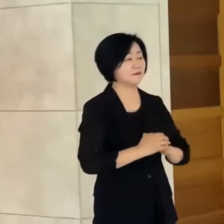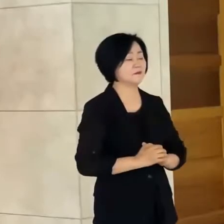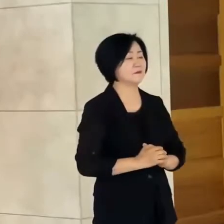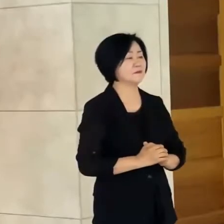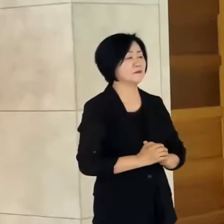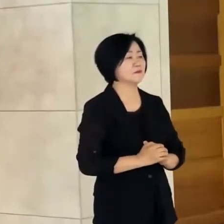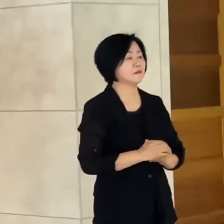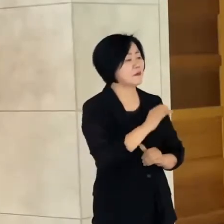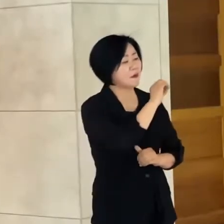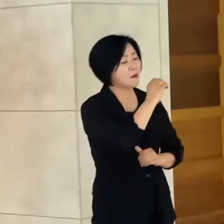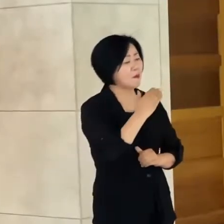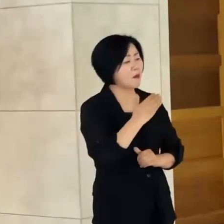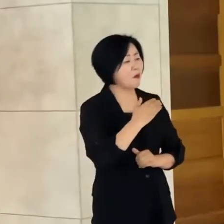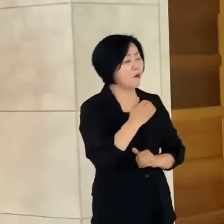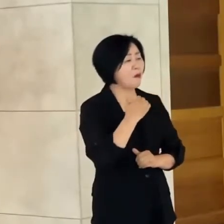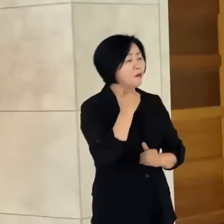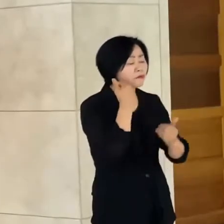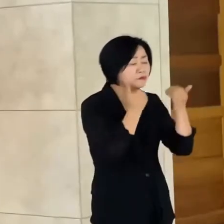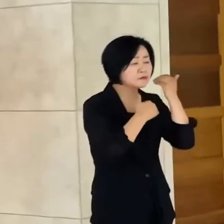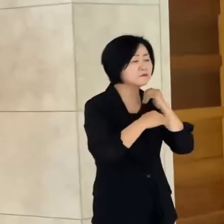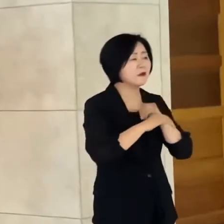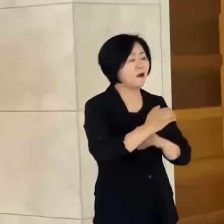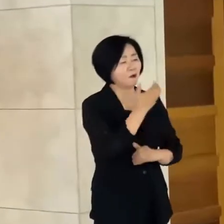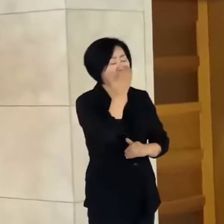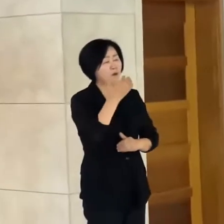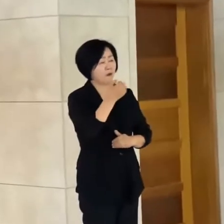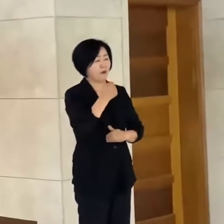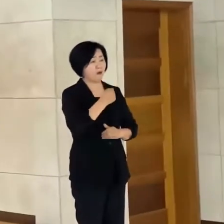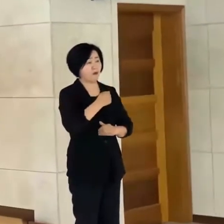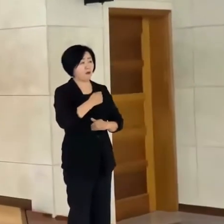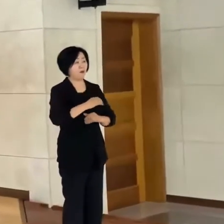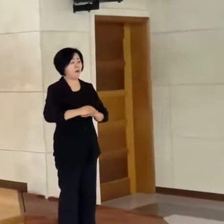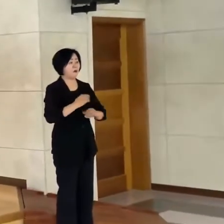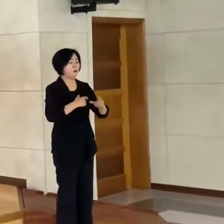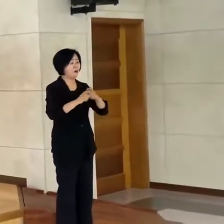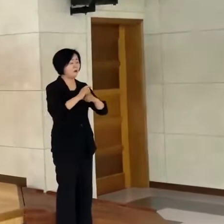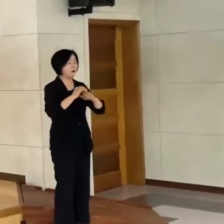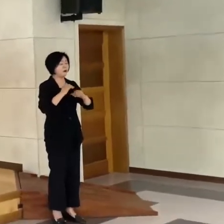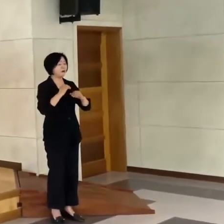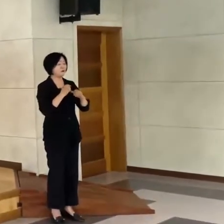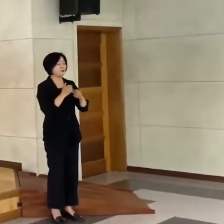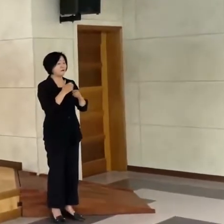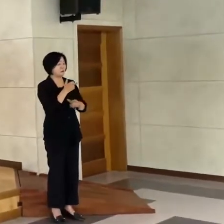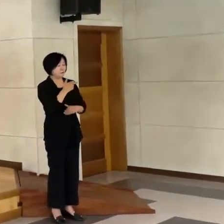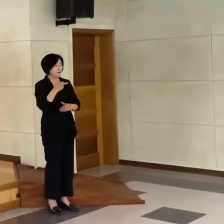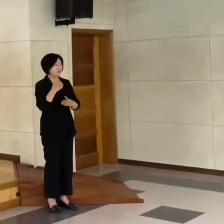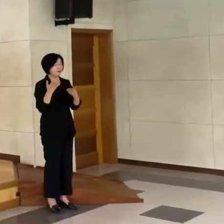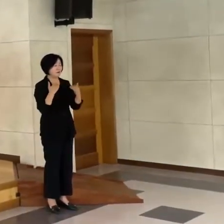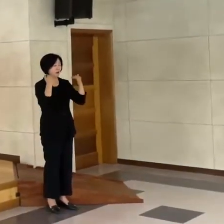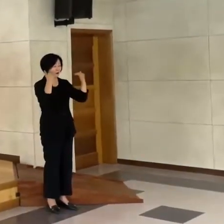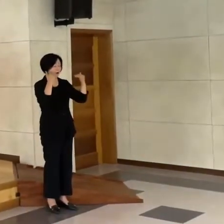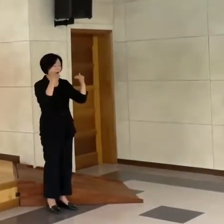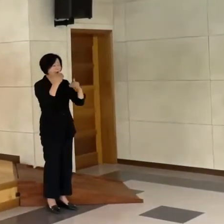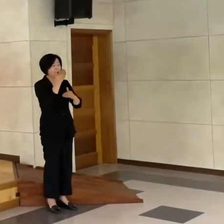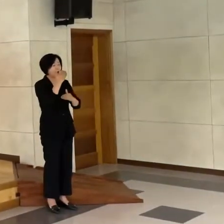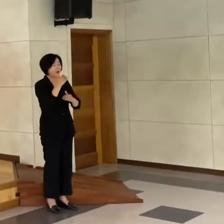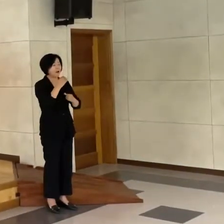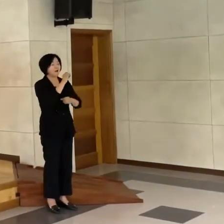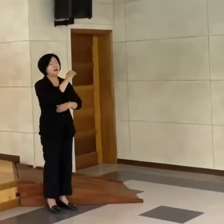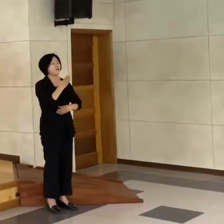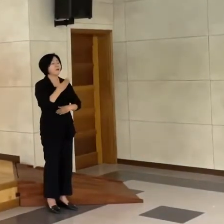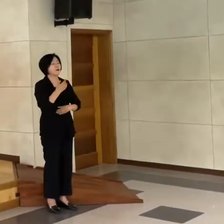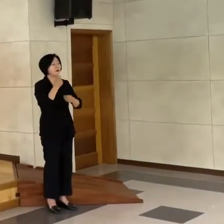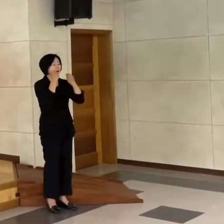양평은 국민 누구나 마음껏 꿈을 펼치고 더 크게 성장할 수 있도록 양평만을